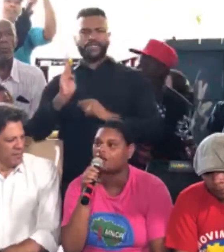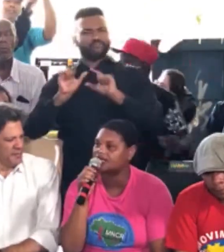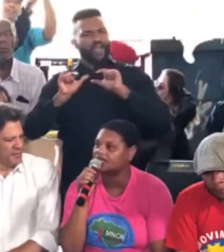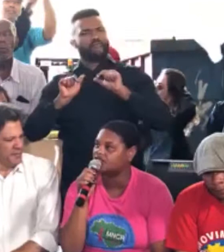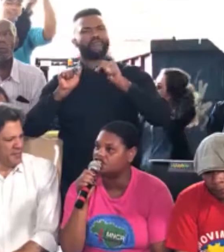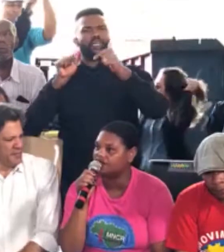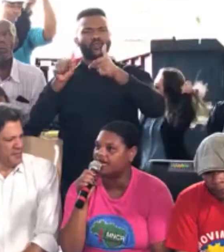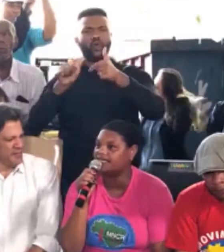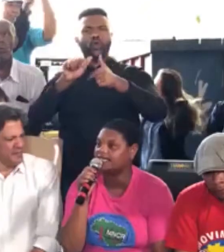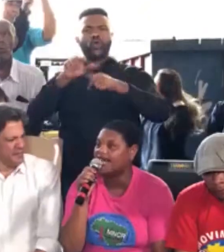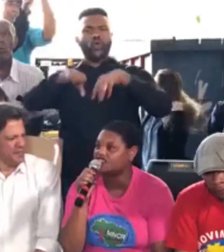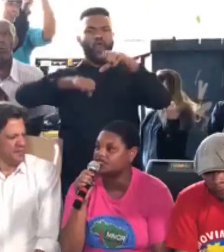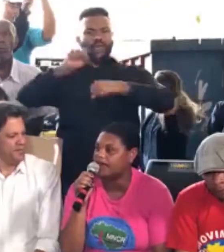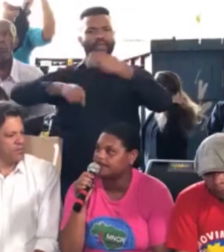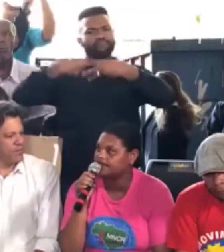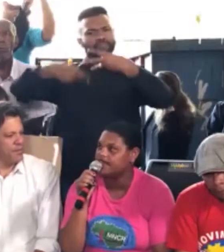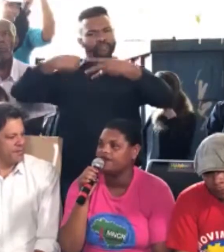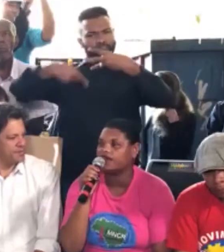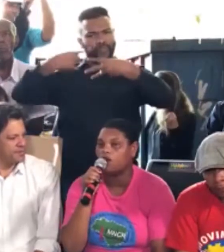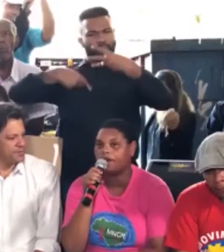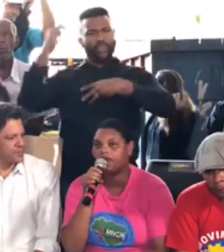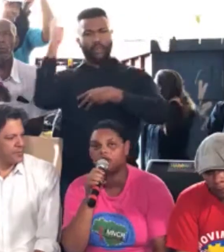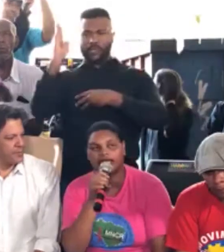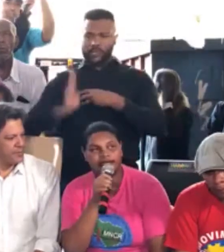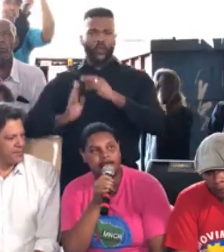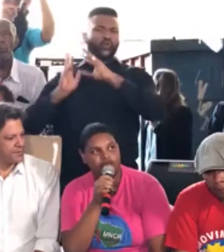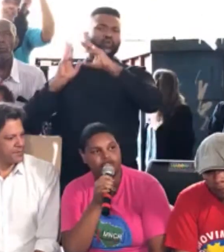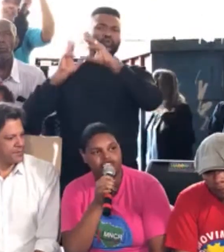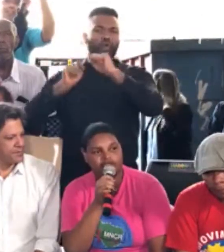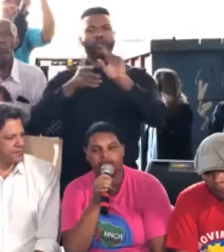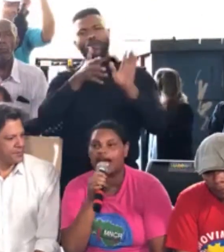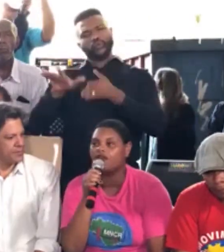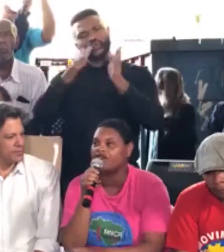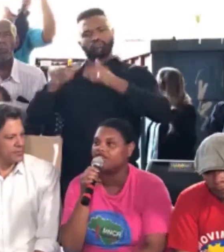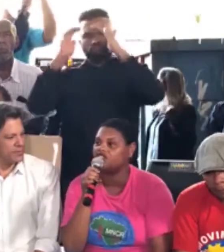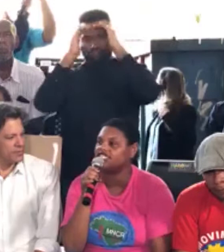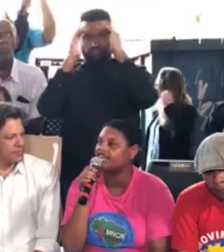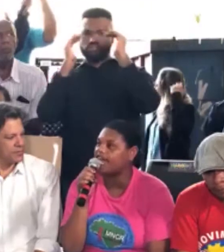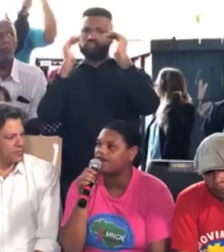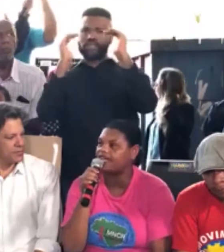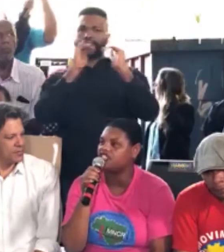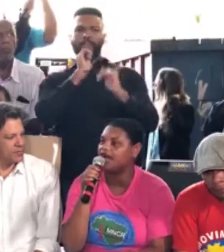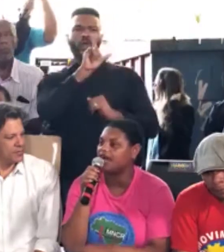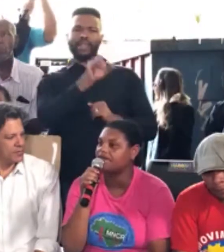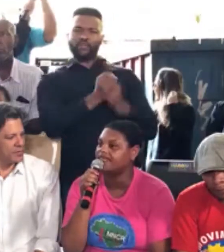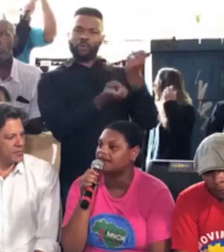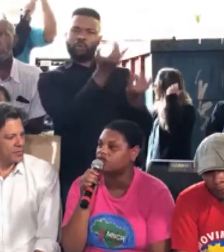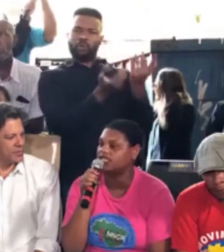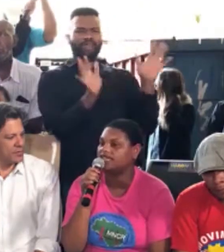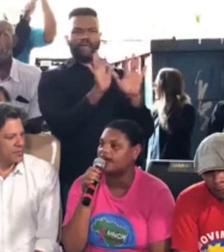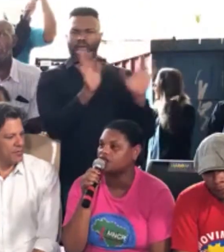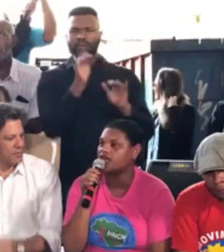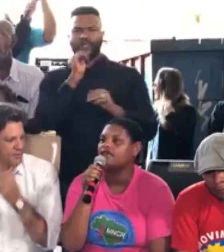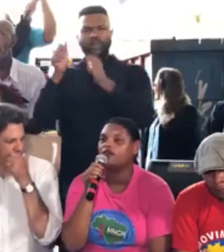avanço da coleta seletiva, da reciclagem desse país, cumprindo com toda a cadeia produtiva, ao invés de incinerar, ao invés de alimentar